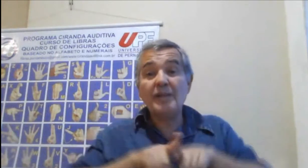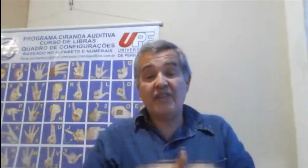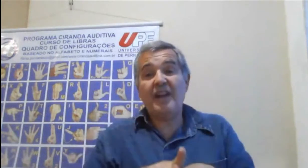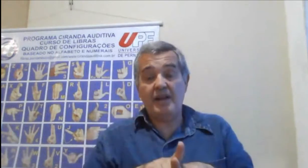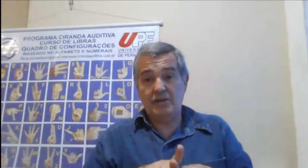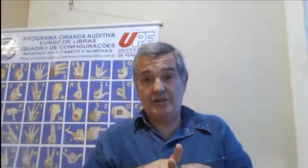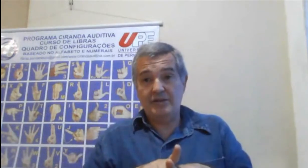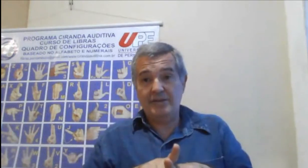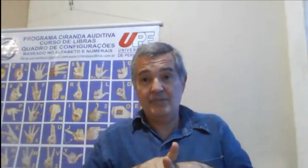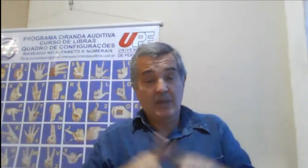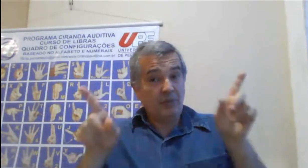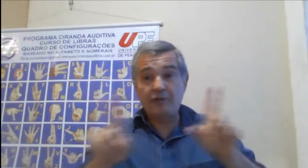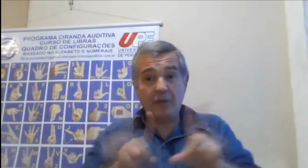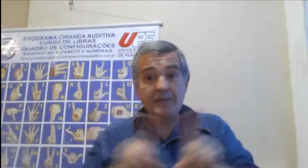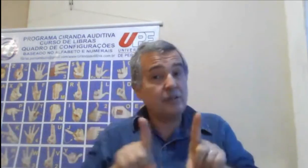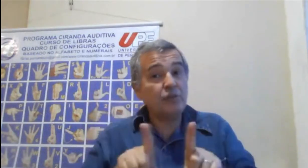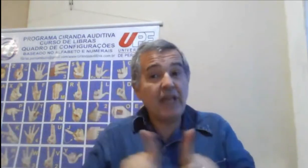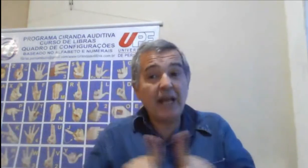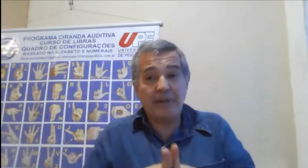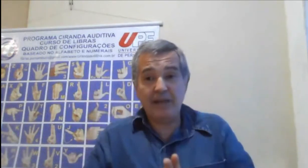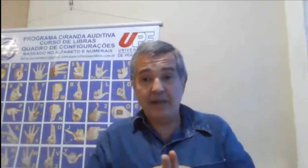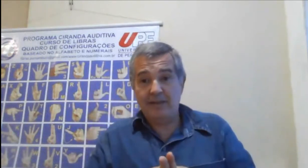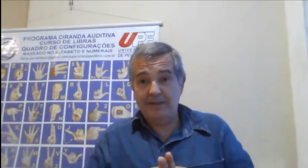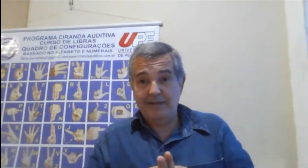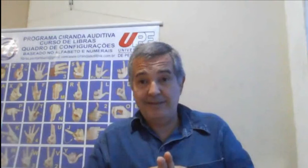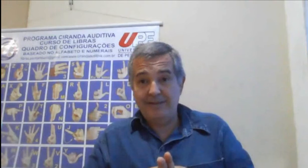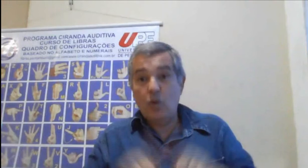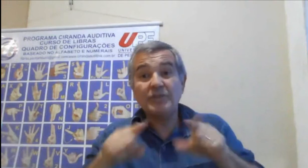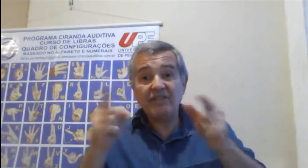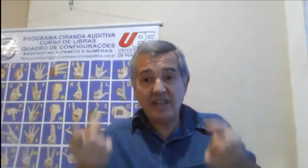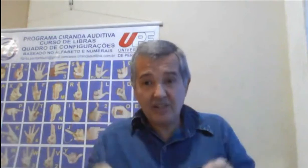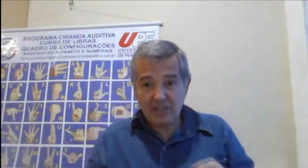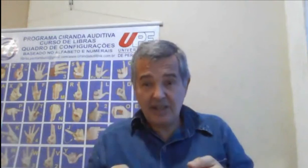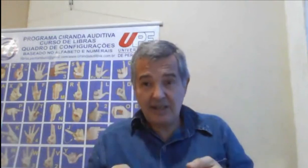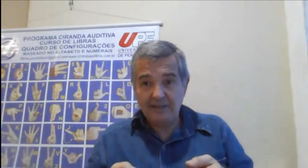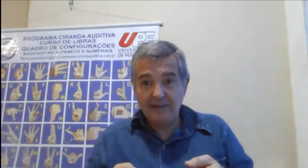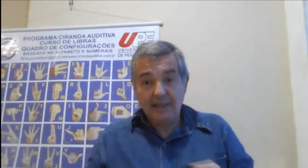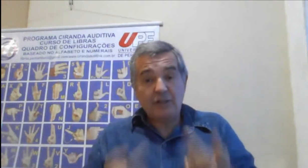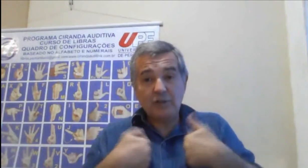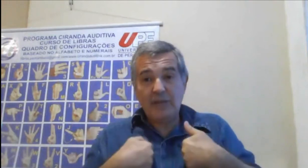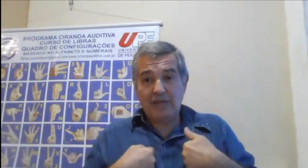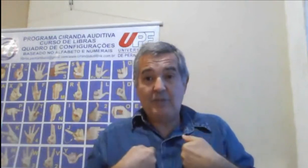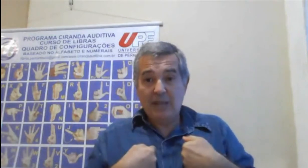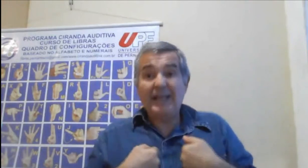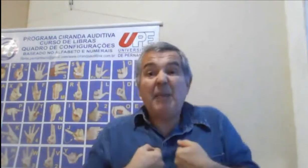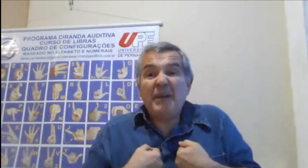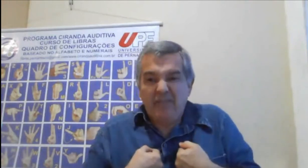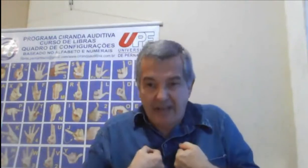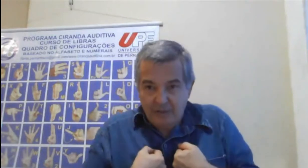é diferente. Porque a informação não chega para ele como deveria chegar. Então, automaticamente, ele é